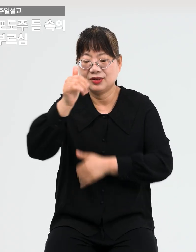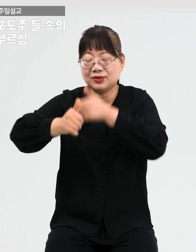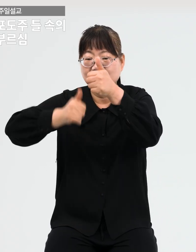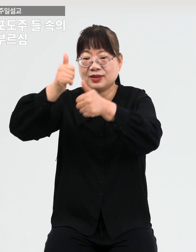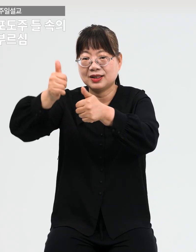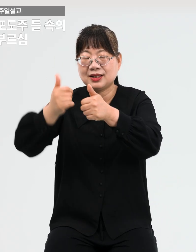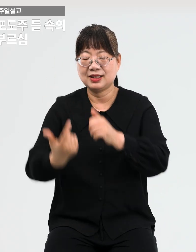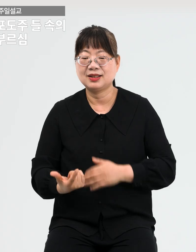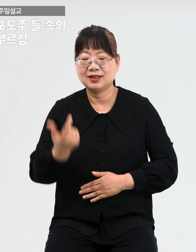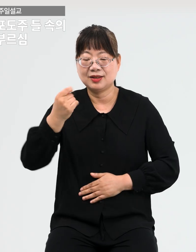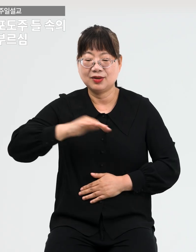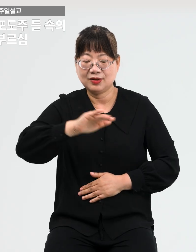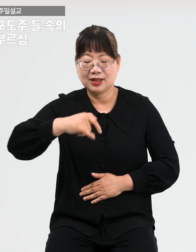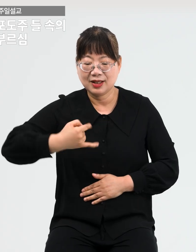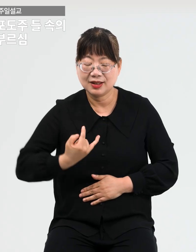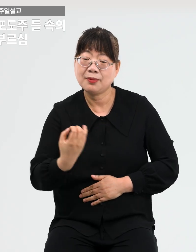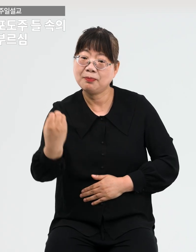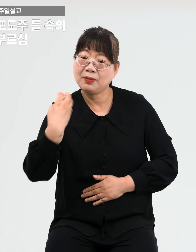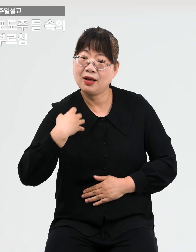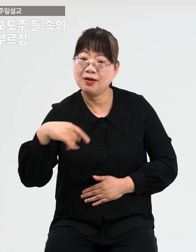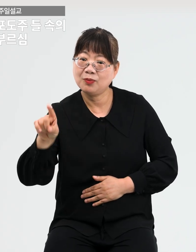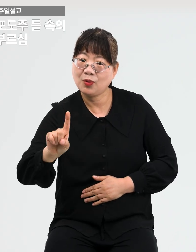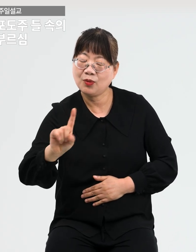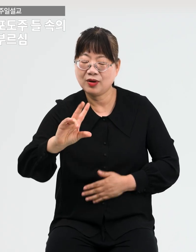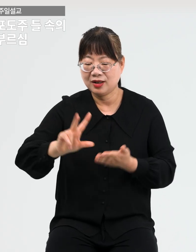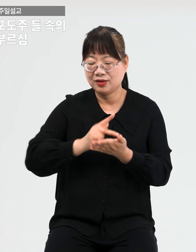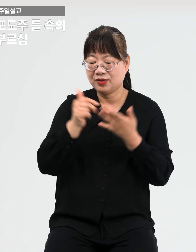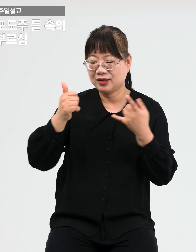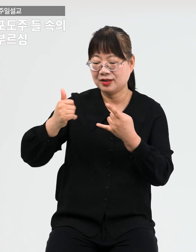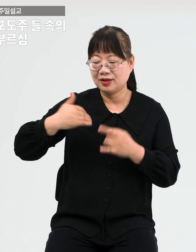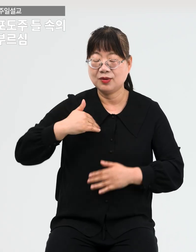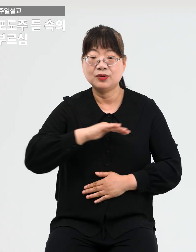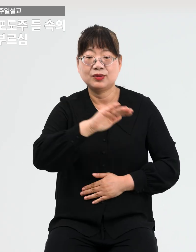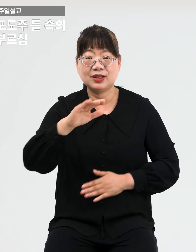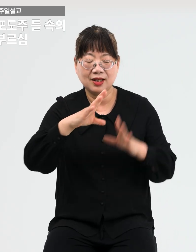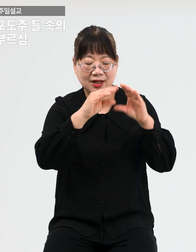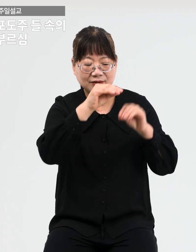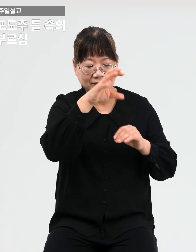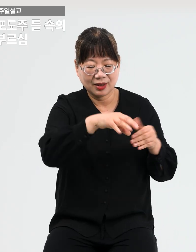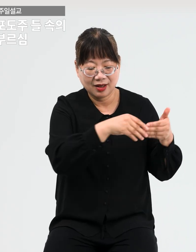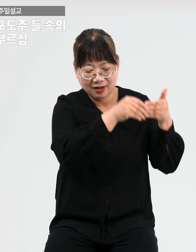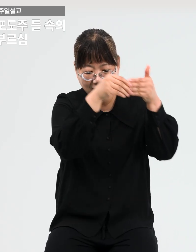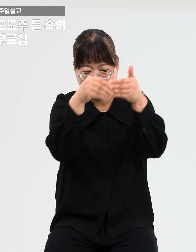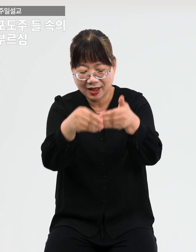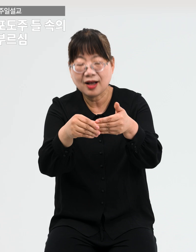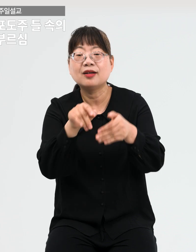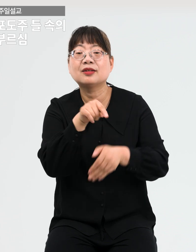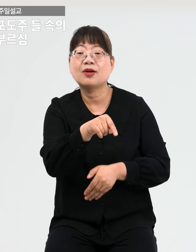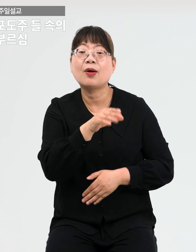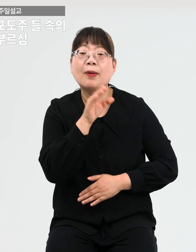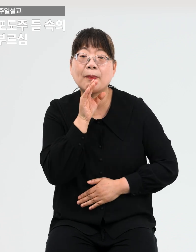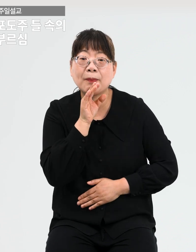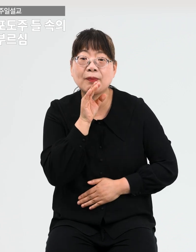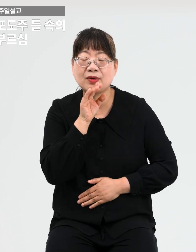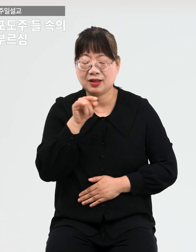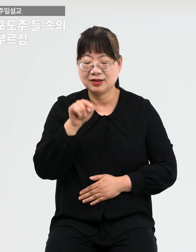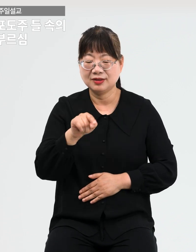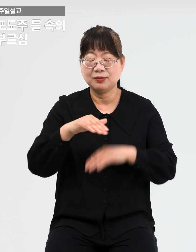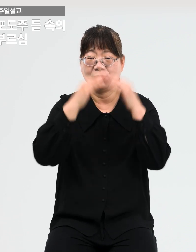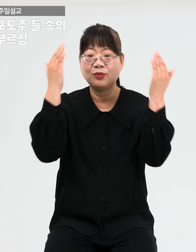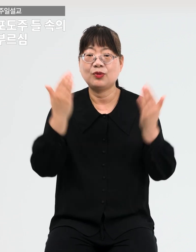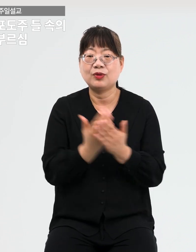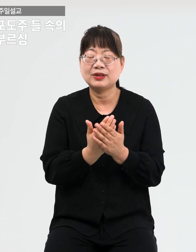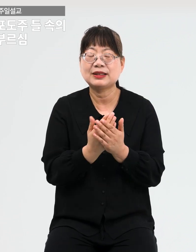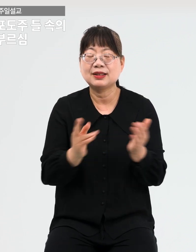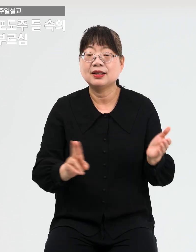조상들이 일찍이 우리에게 이르기를 여호와께서 우리를 애굽에서 올라오게 하신 것이 아니냐 한 그